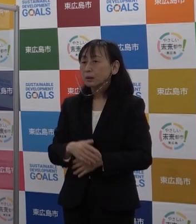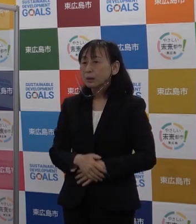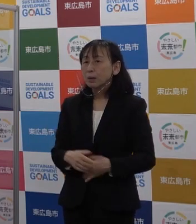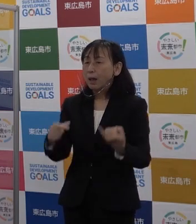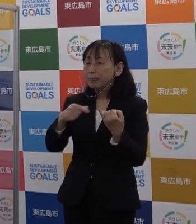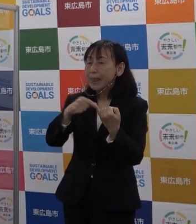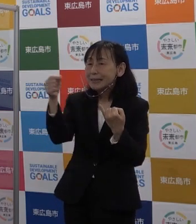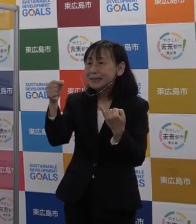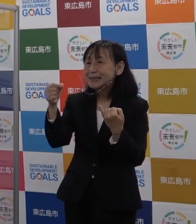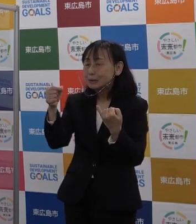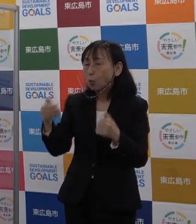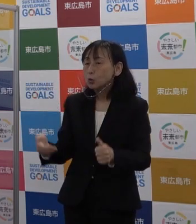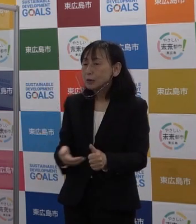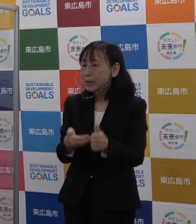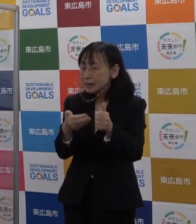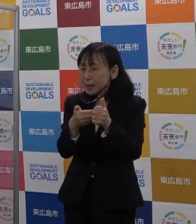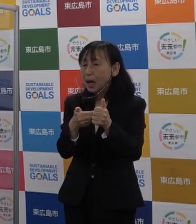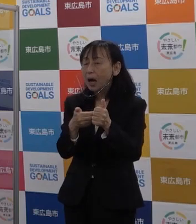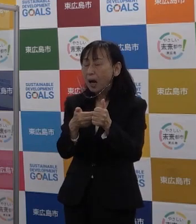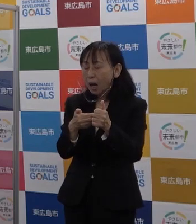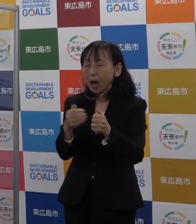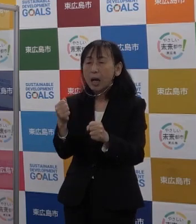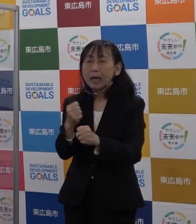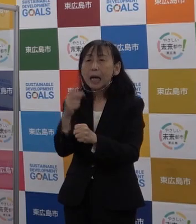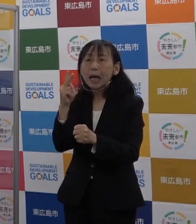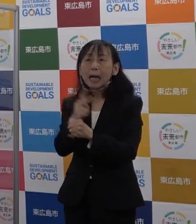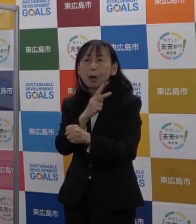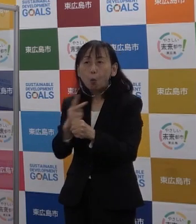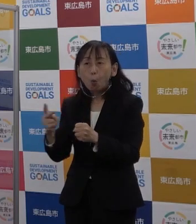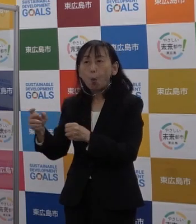は、ネギの生産確保販売業のを